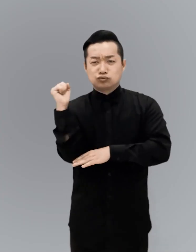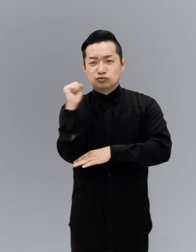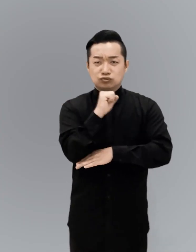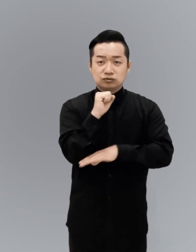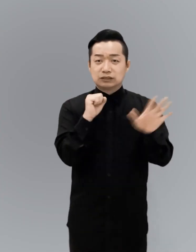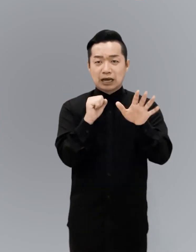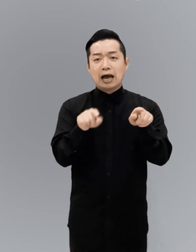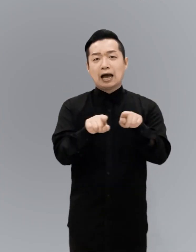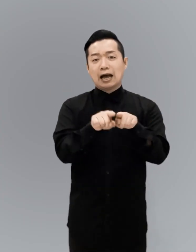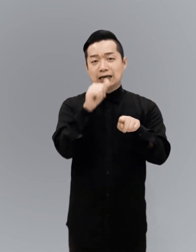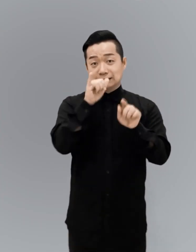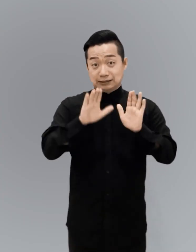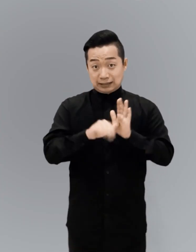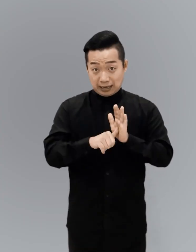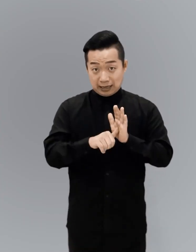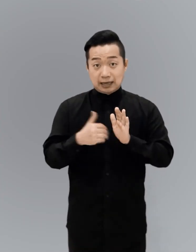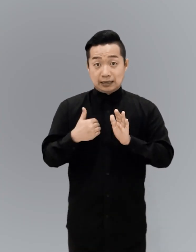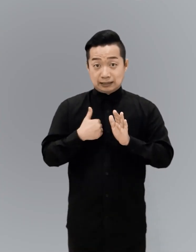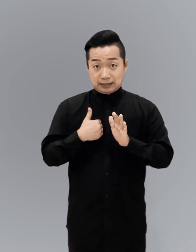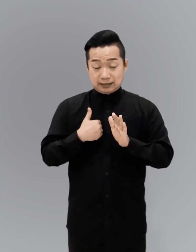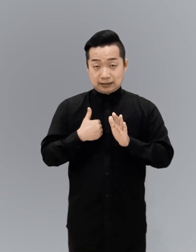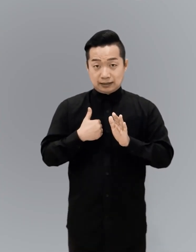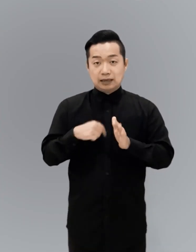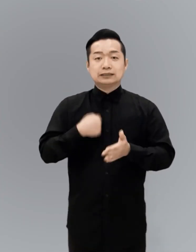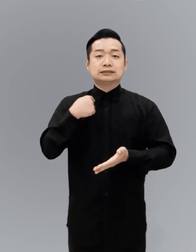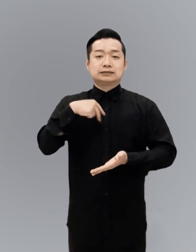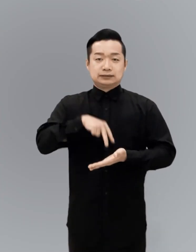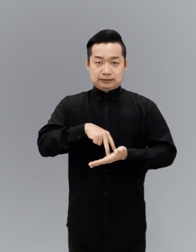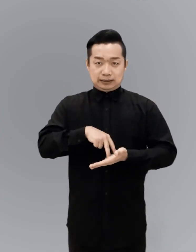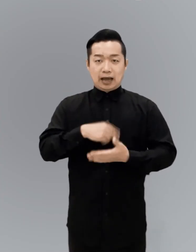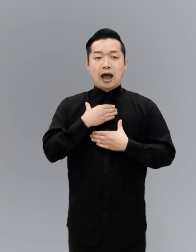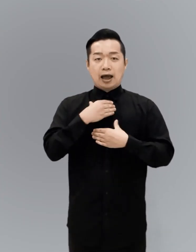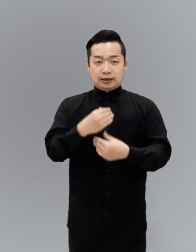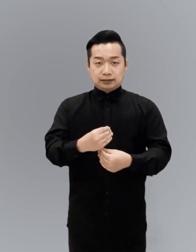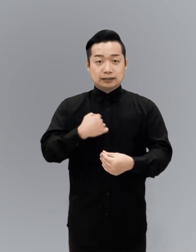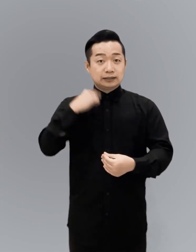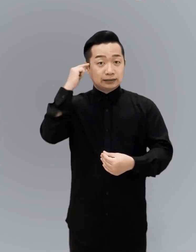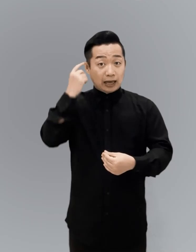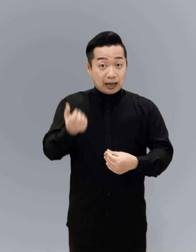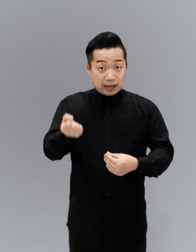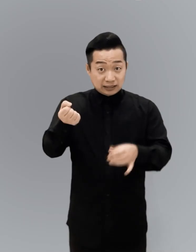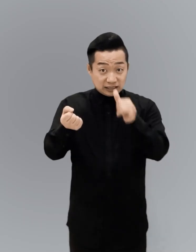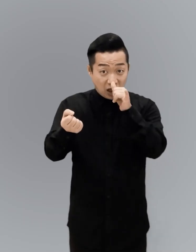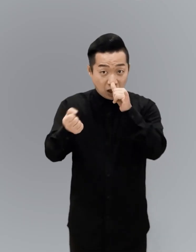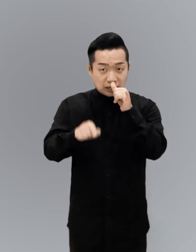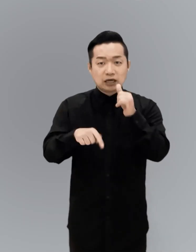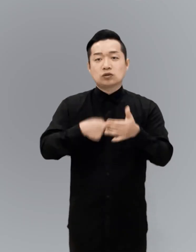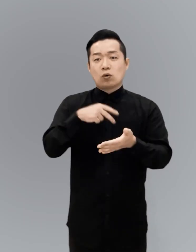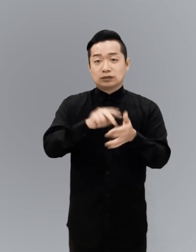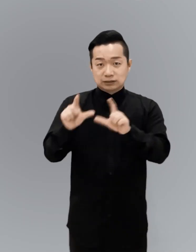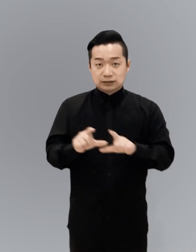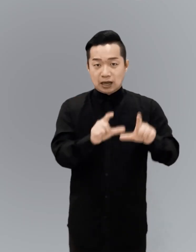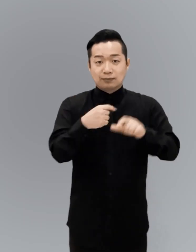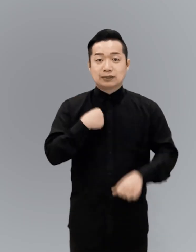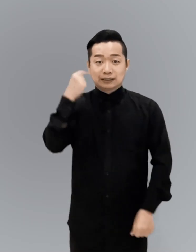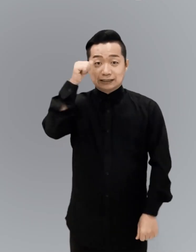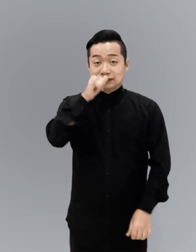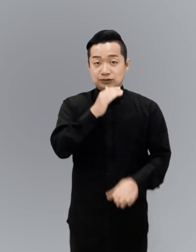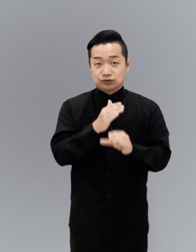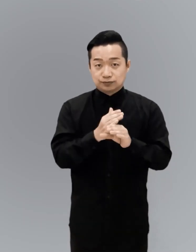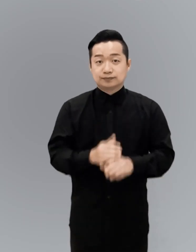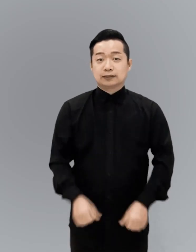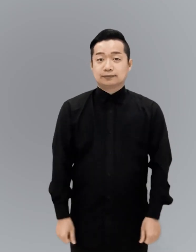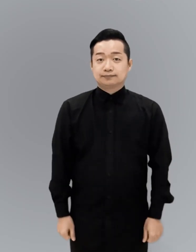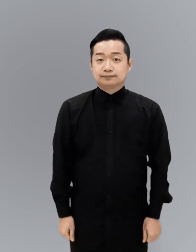휘둘리지 않고, 같이 있을 때도 제 스스로가 좀 안식을 느끼면서 제 생각을 갖고 있는 것이 저는 독립적인